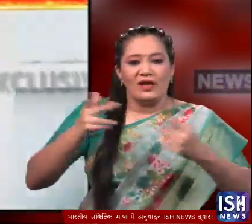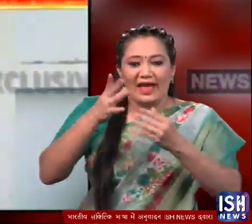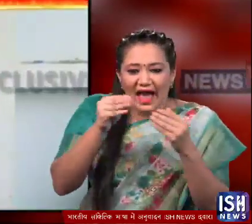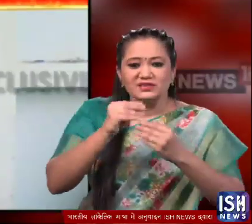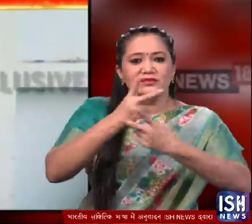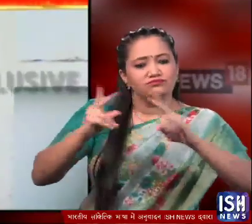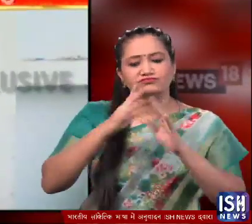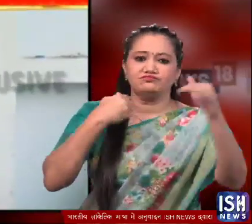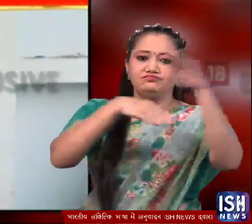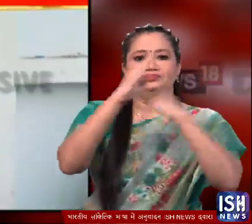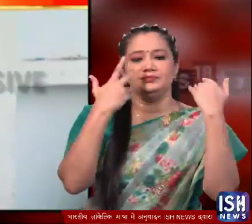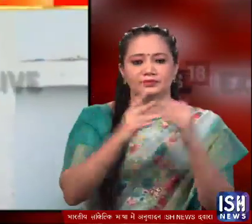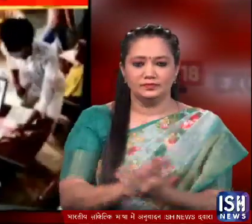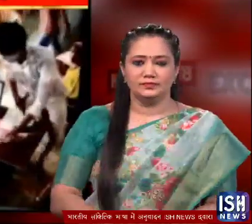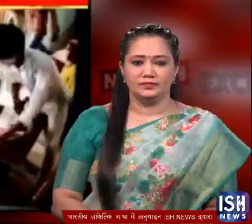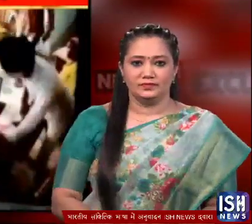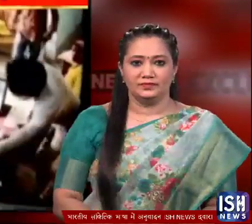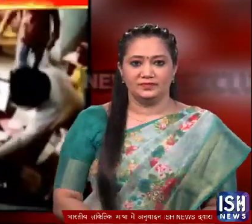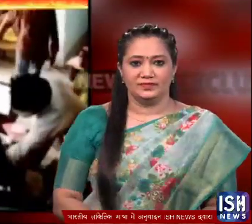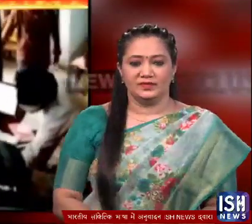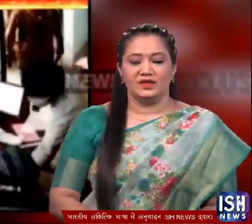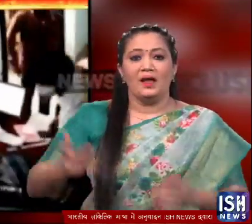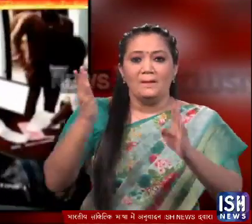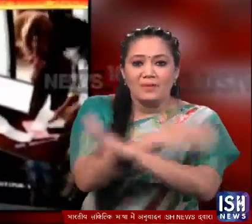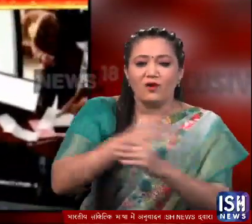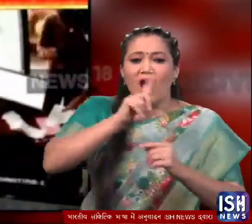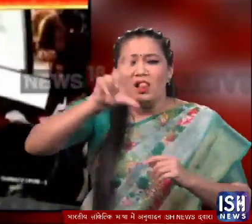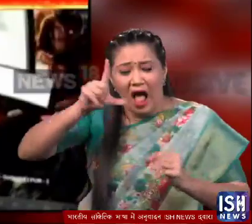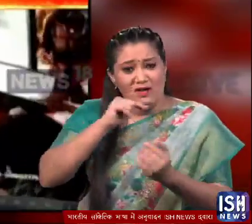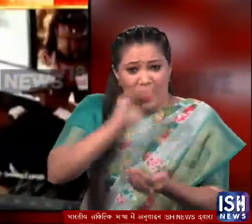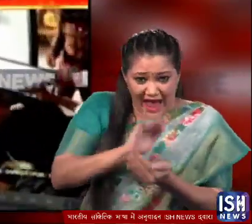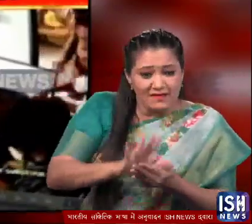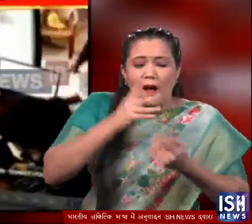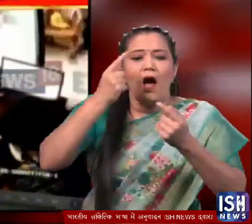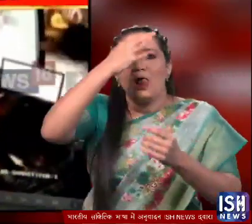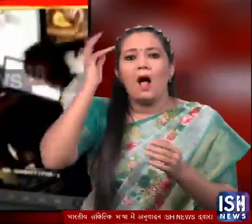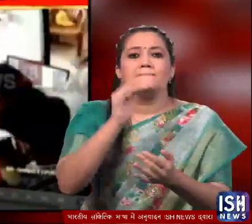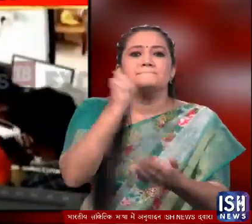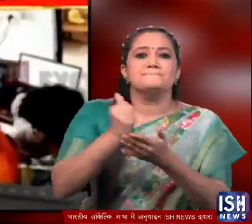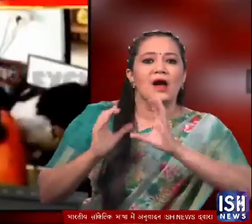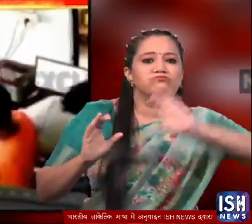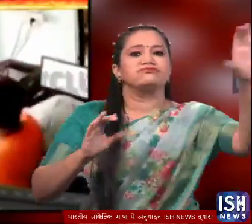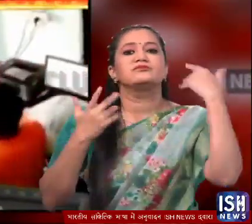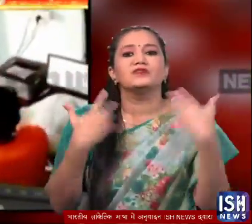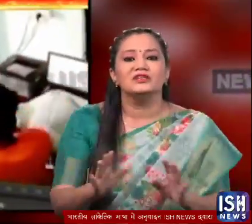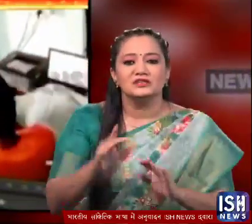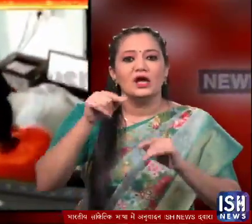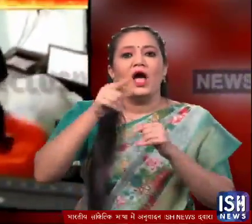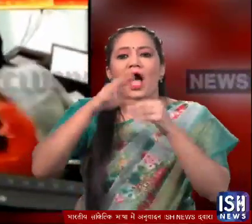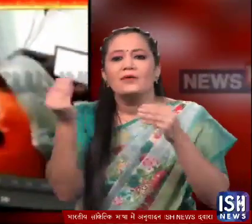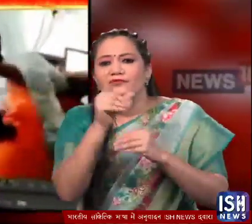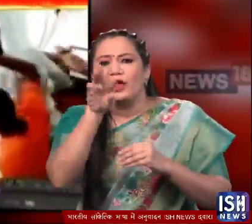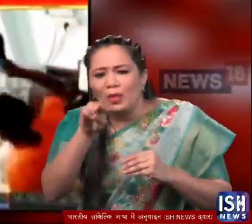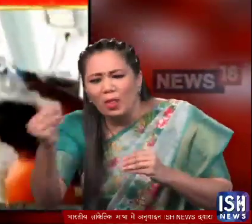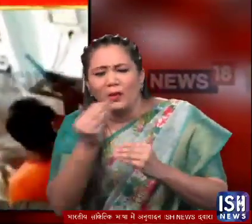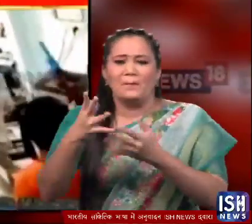हम लोग अपराध कर्मियों को हम लोग धरपकड़ करें। बताया गया वारदात से पहले लाखों रुपए बैंक में जमा कराए गए थे, इसलिए आरोपियों के हाथ कुछ हजार रुपए